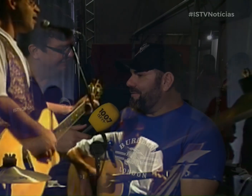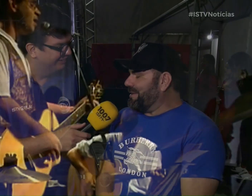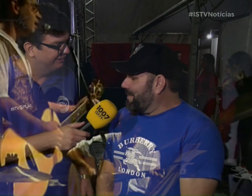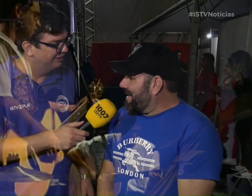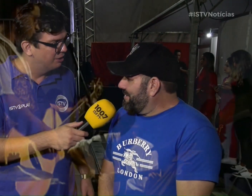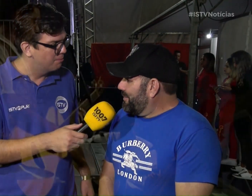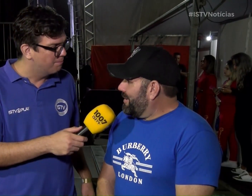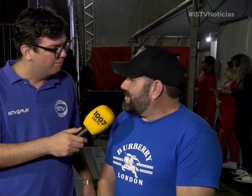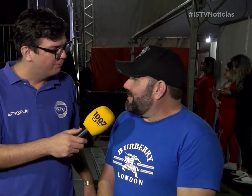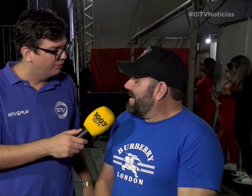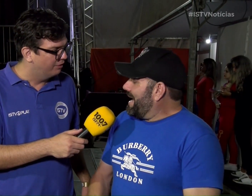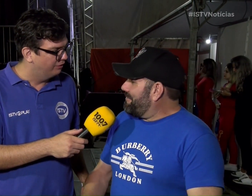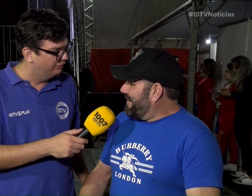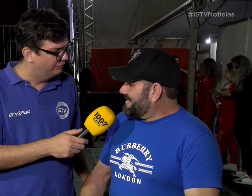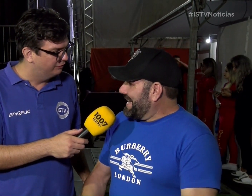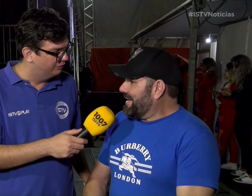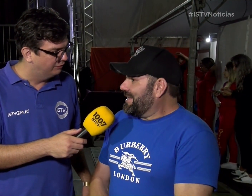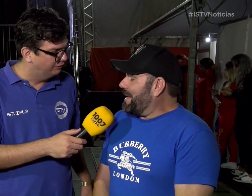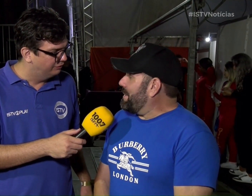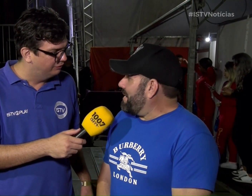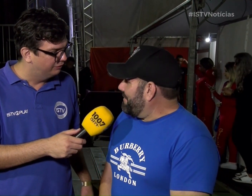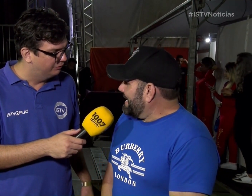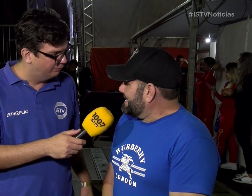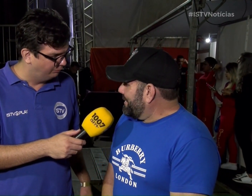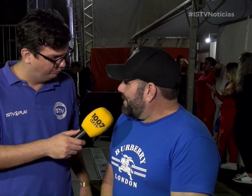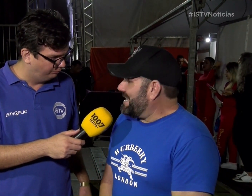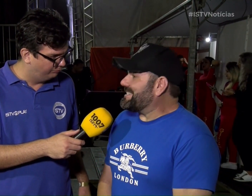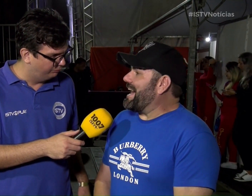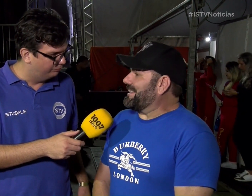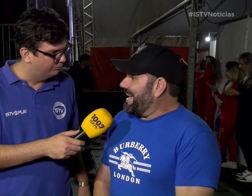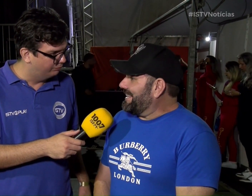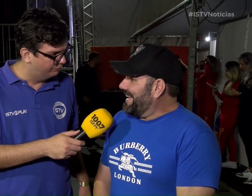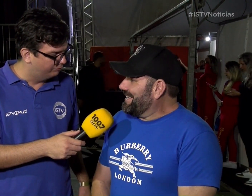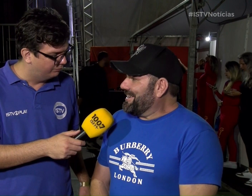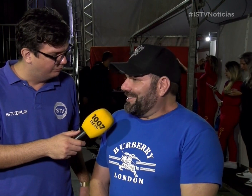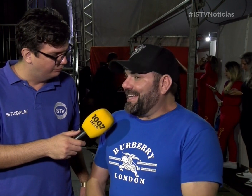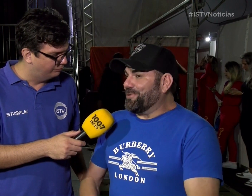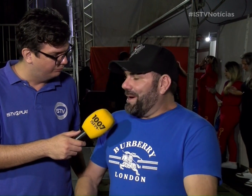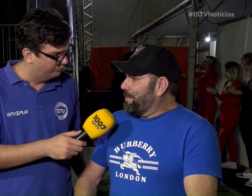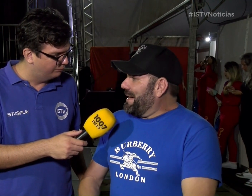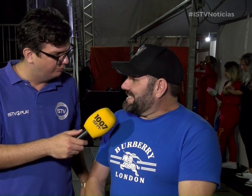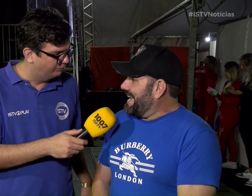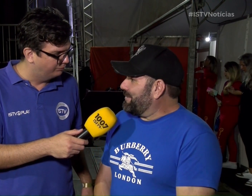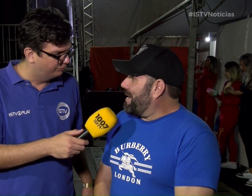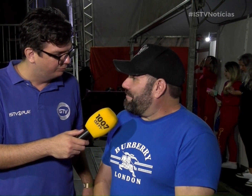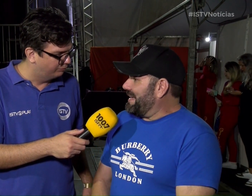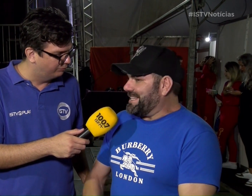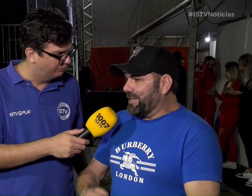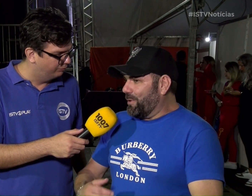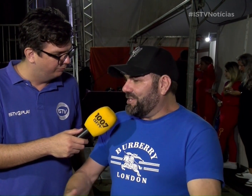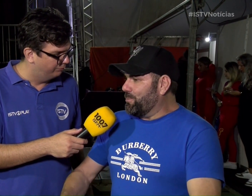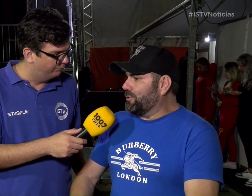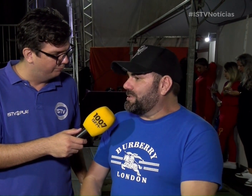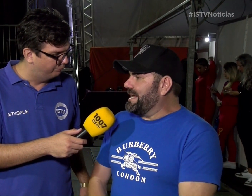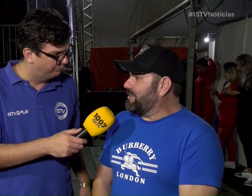evento maravilhoso, a festa da primavera sendo resgatada desde o ano passado. Uma festa que durante muitos anos